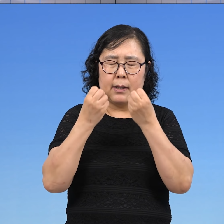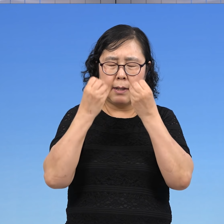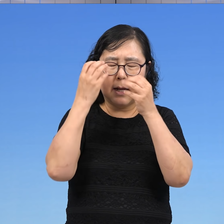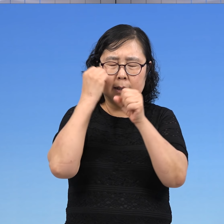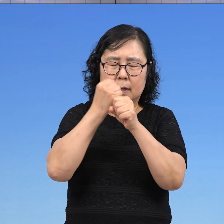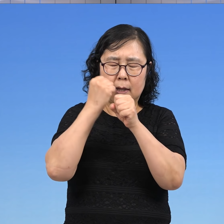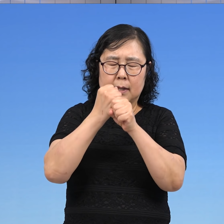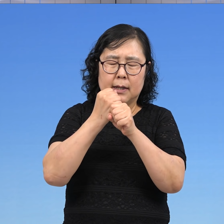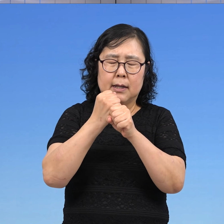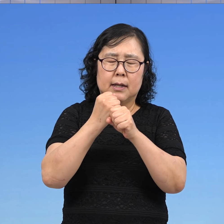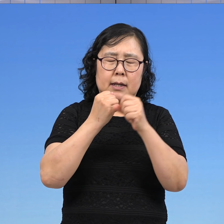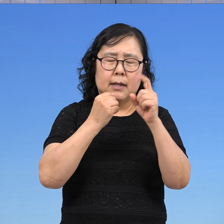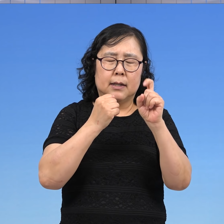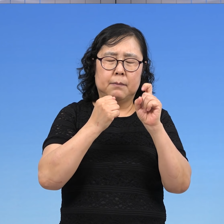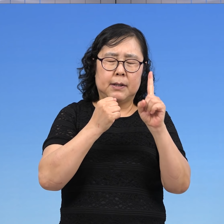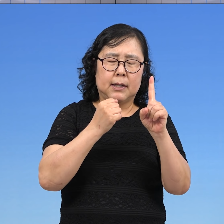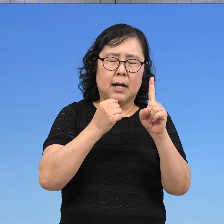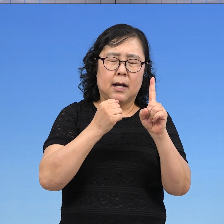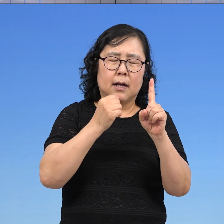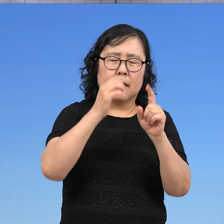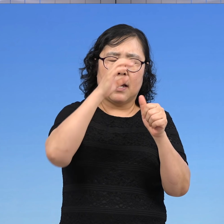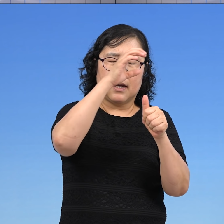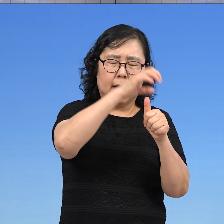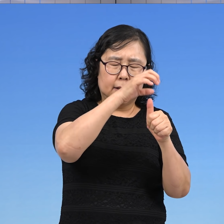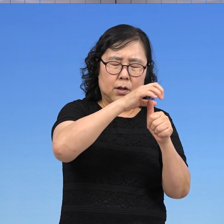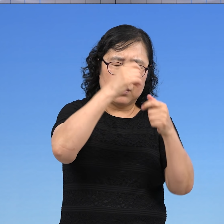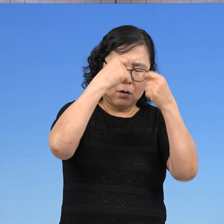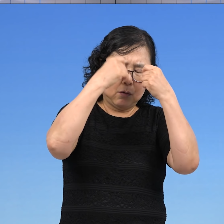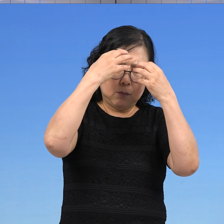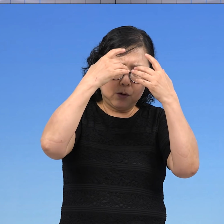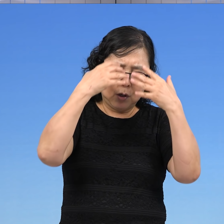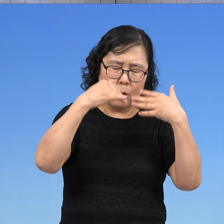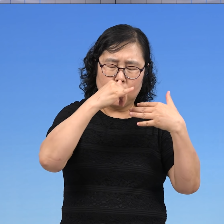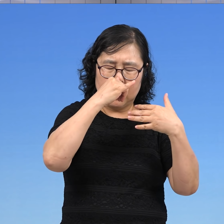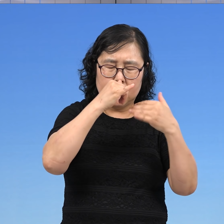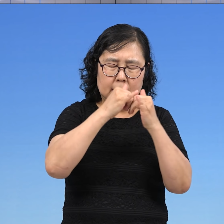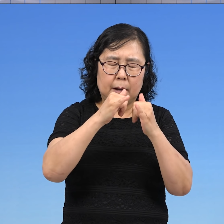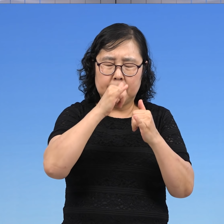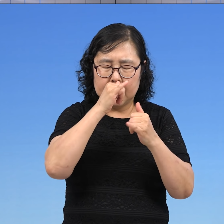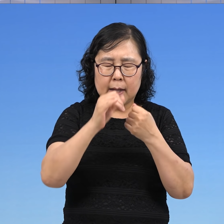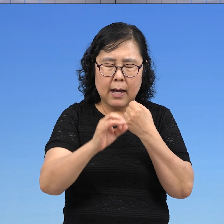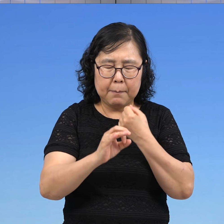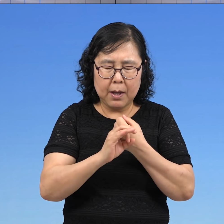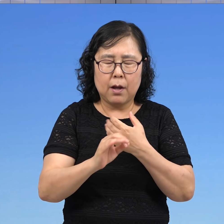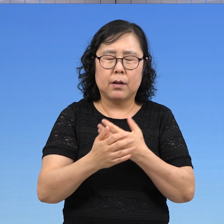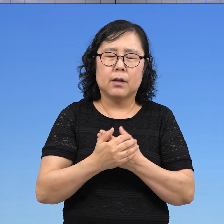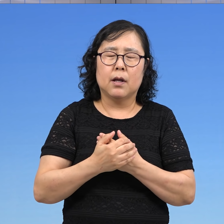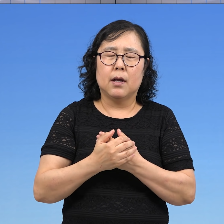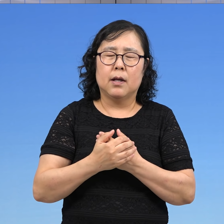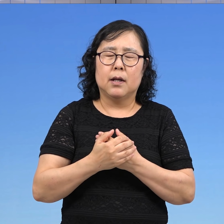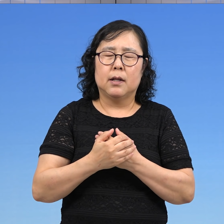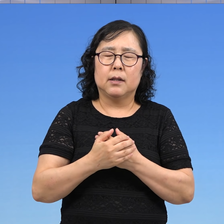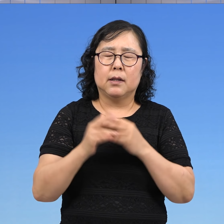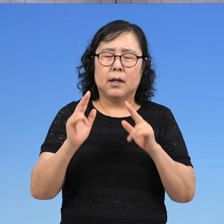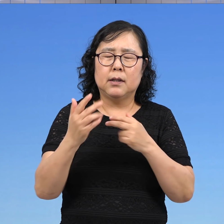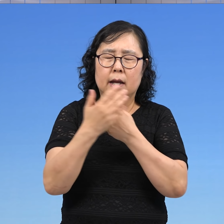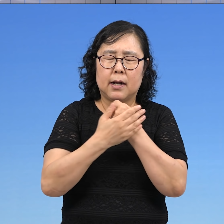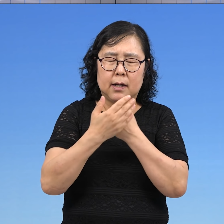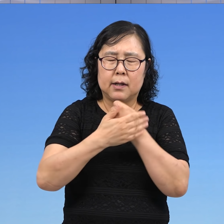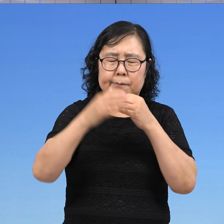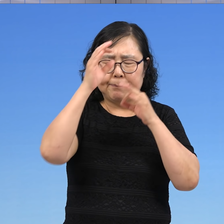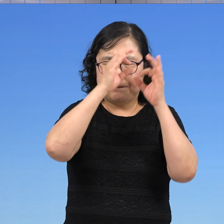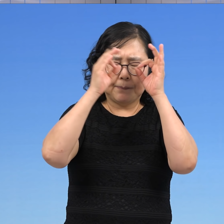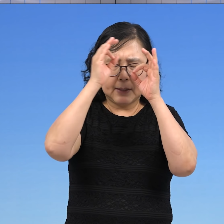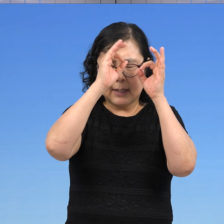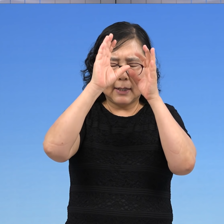창세기 11장에 같죠 눈물 흘리고 있는 성도님들이 계시다면 이제야말로 은혜를 구할